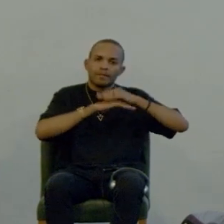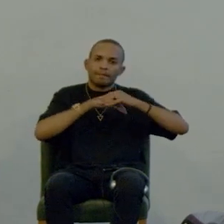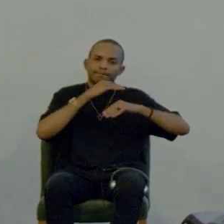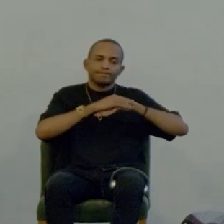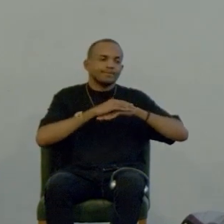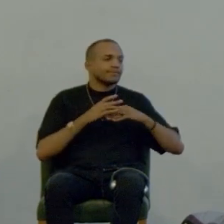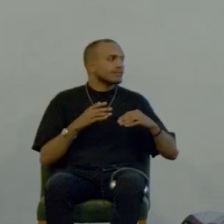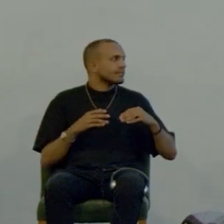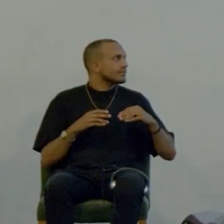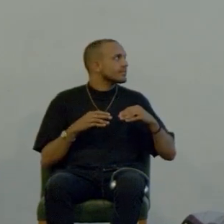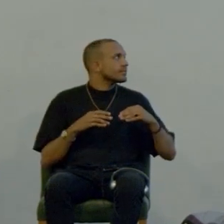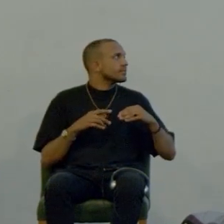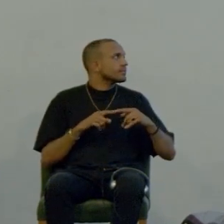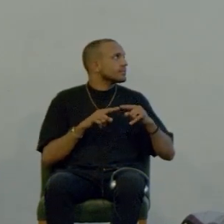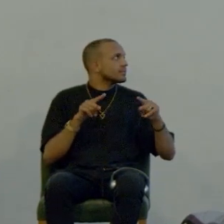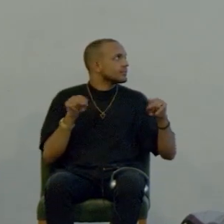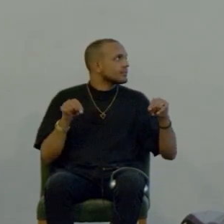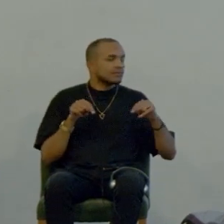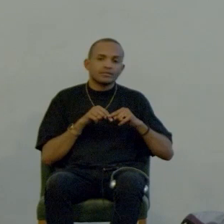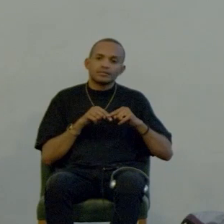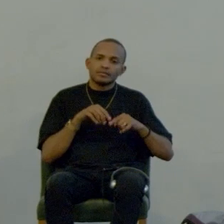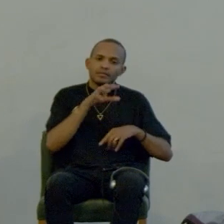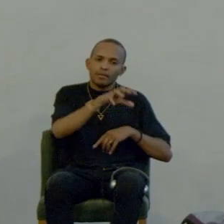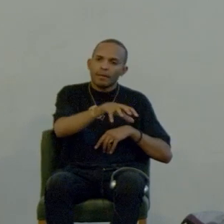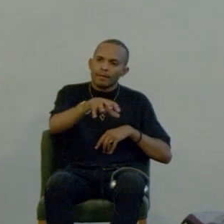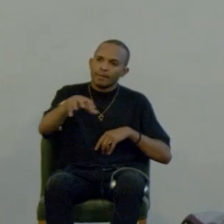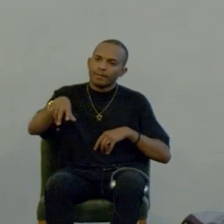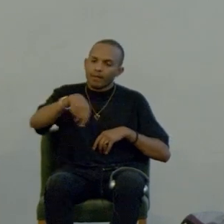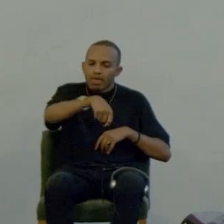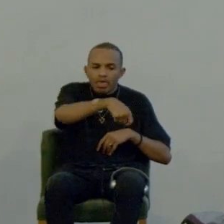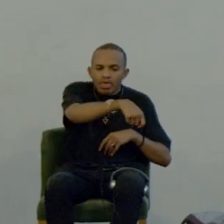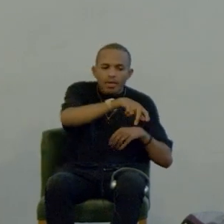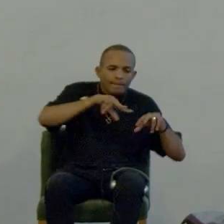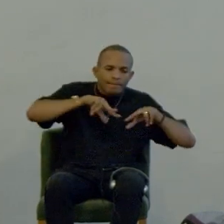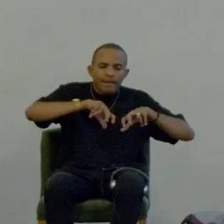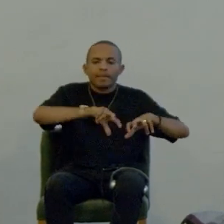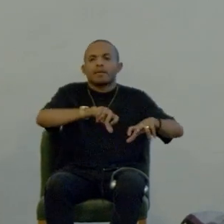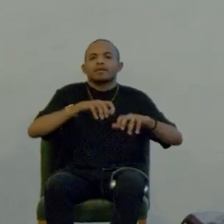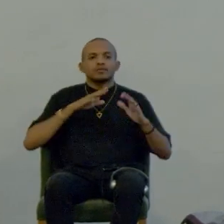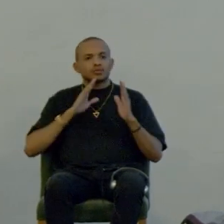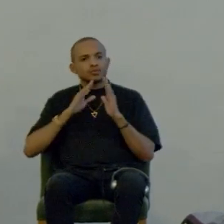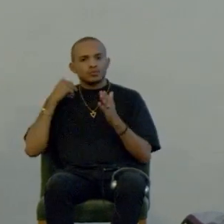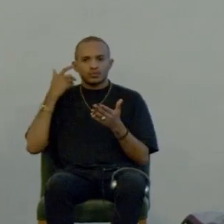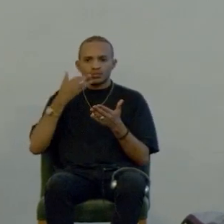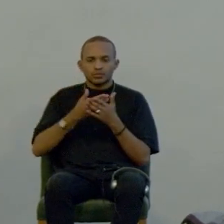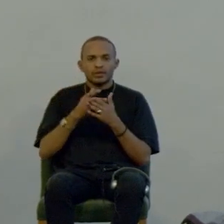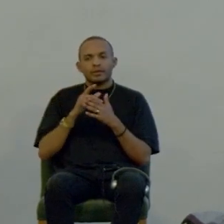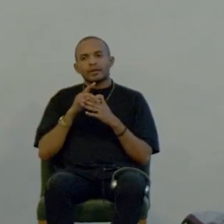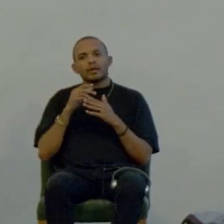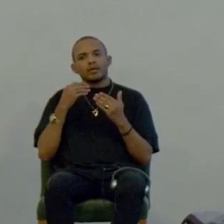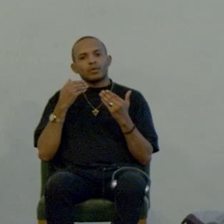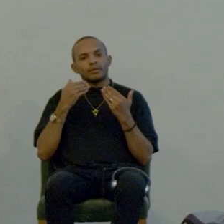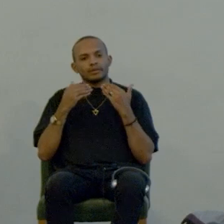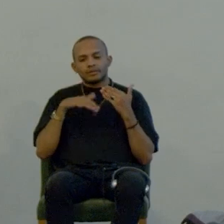tem cada quadrado desses corresponde a um sítio arqueológico. O que tem me interessado muito nos últimos tempos,